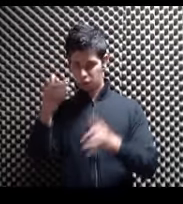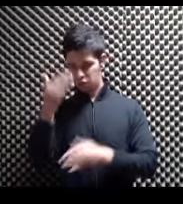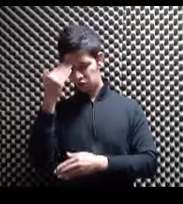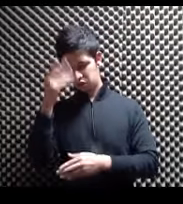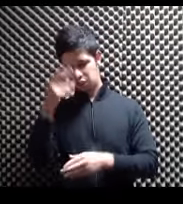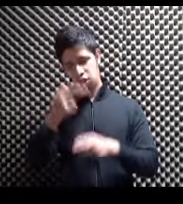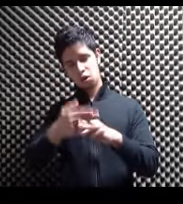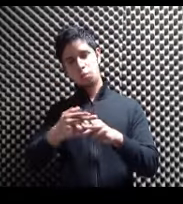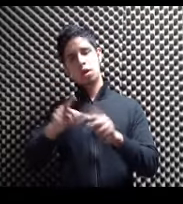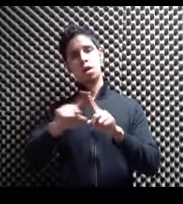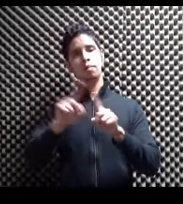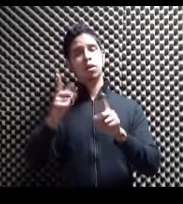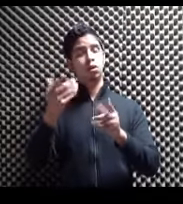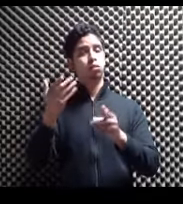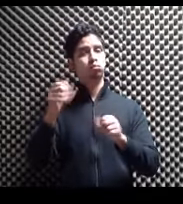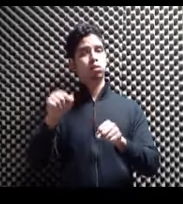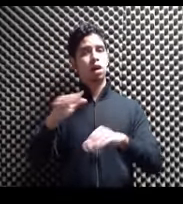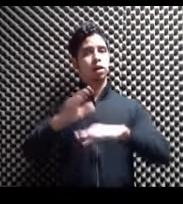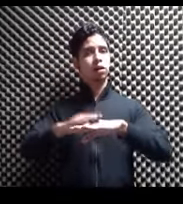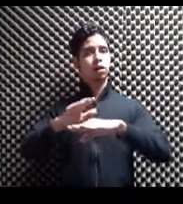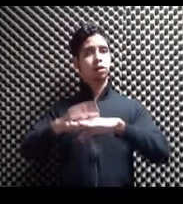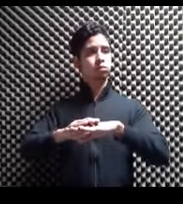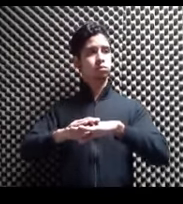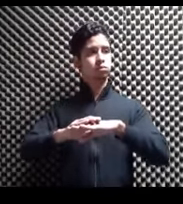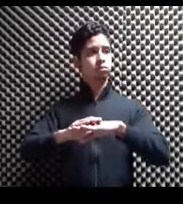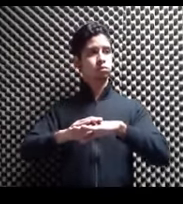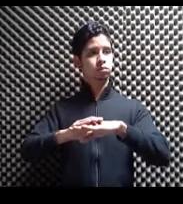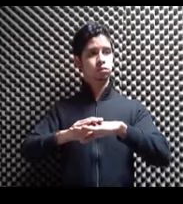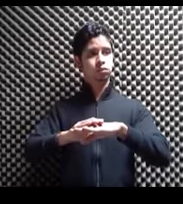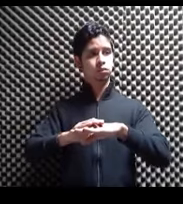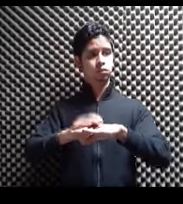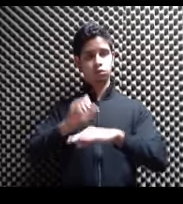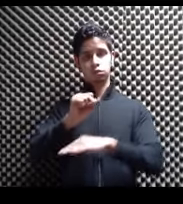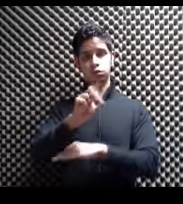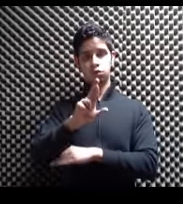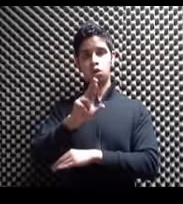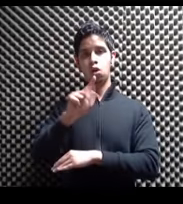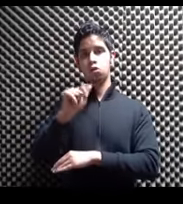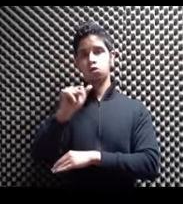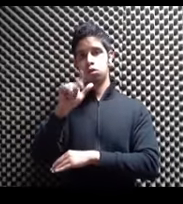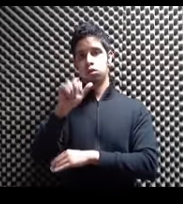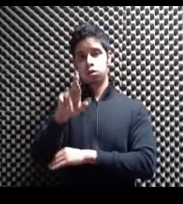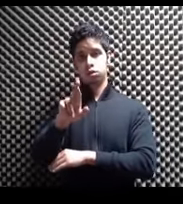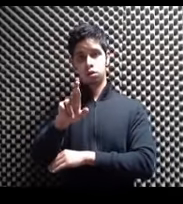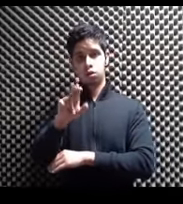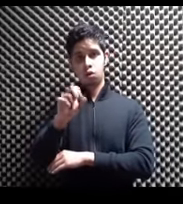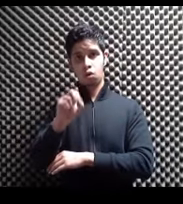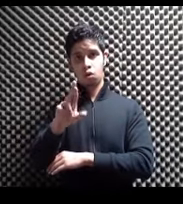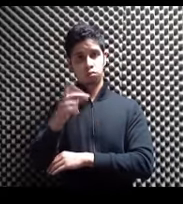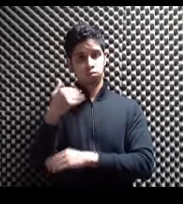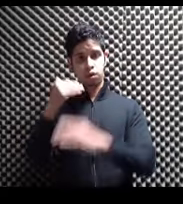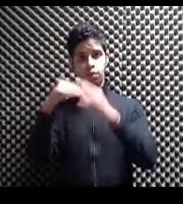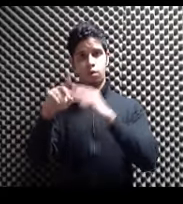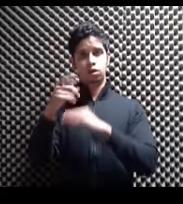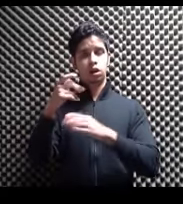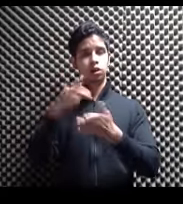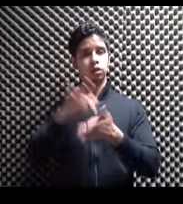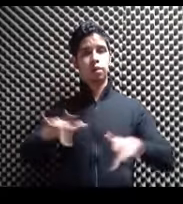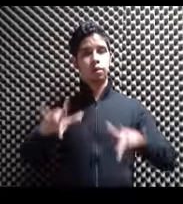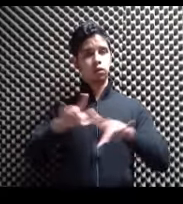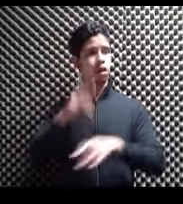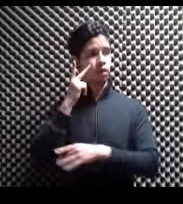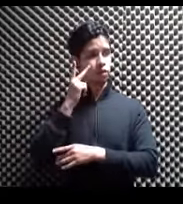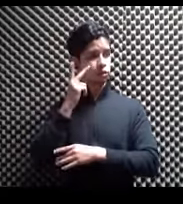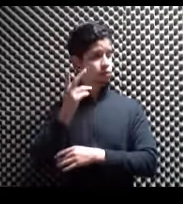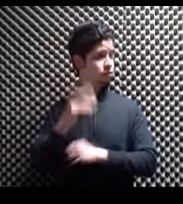Nuevo, señor Toller, escúchenos, si nos está escuchando, si no, le envían esta grabación. La División de Maltrato de Animales sabe el trabajo que hacemos junto con